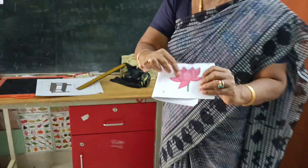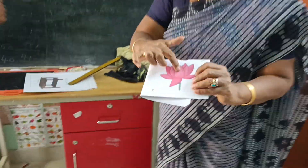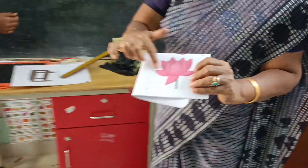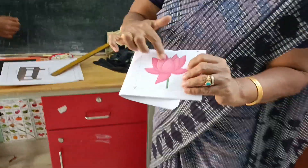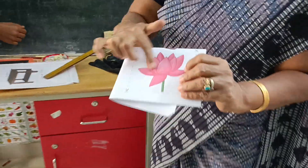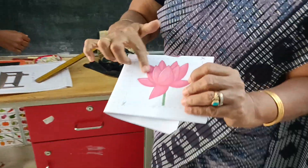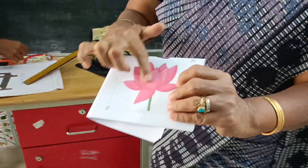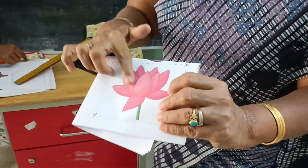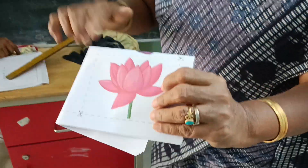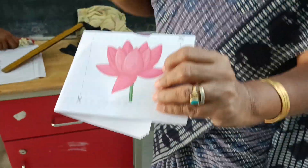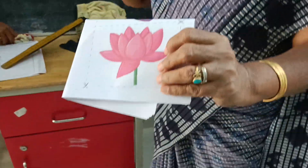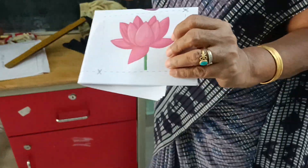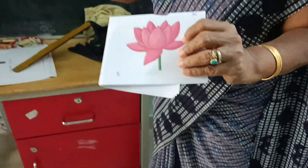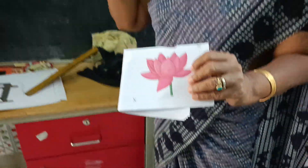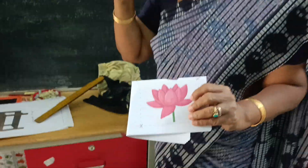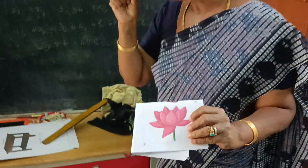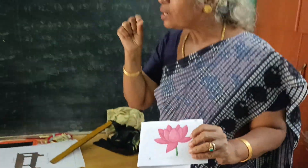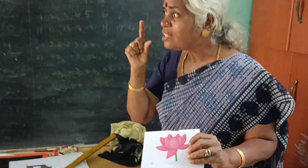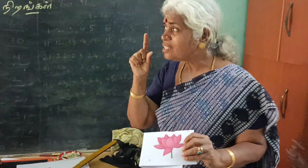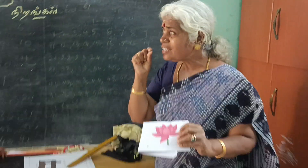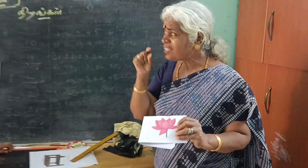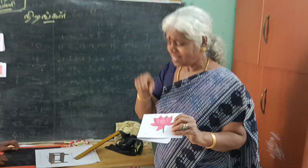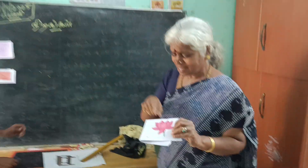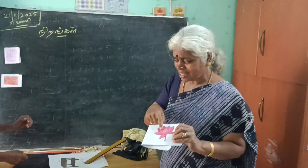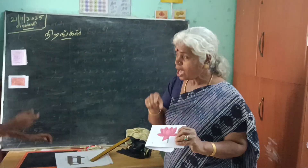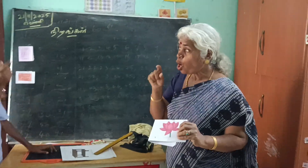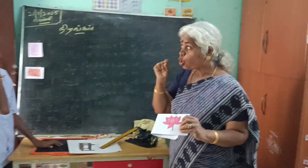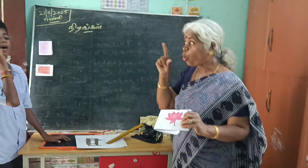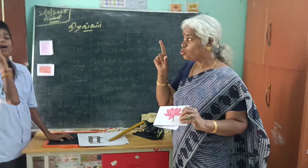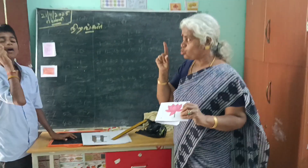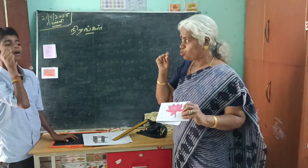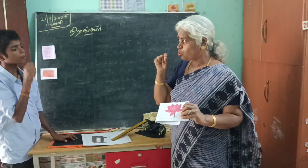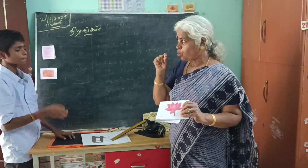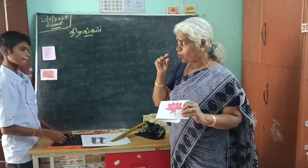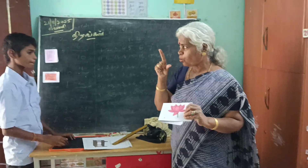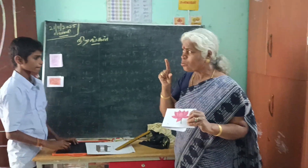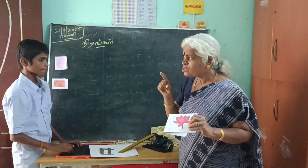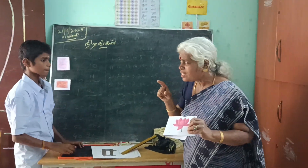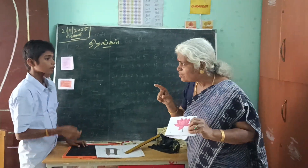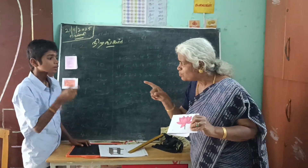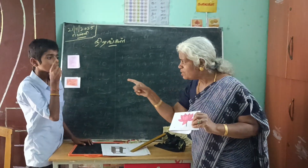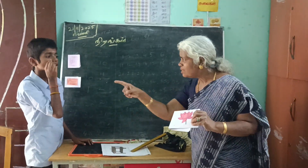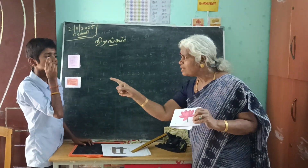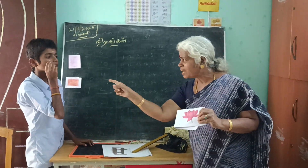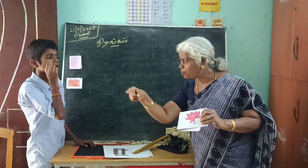நிறம்? ப்ரௌன். இது ரோஸ். ரோஸ் என்ன சொல்லு?